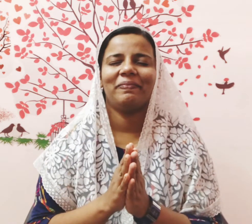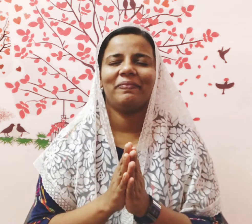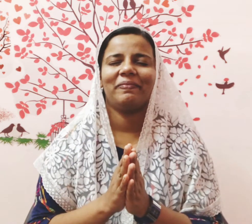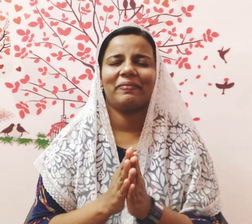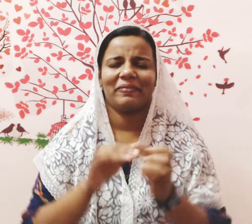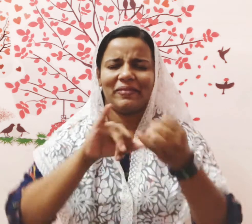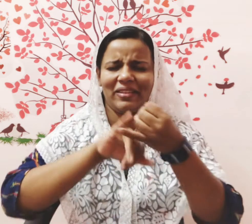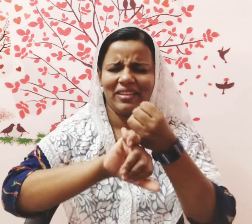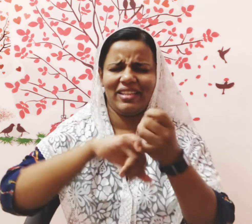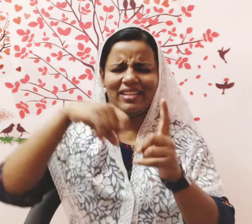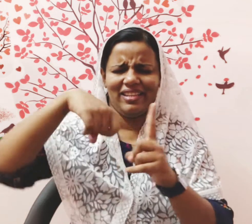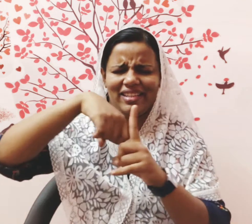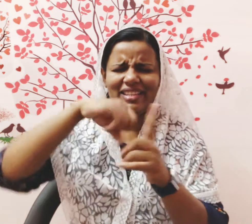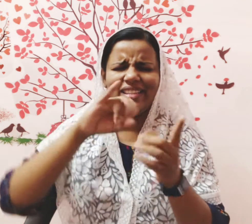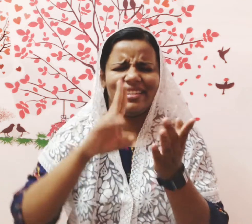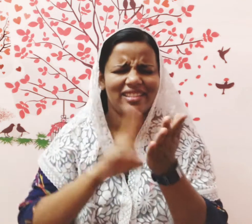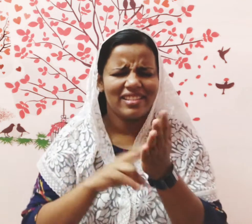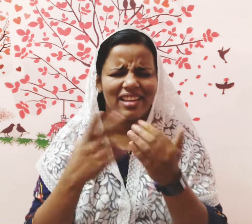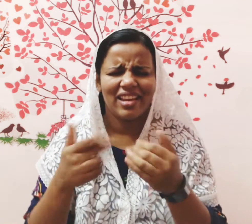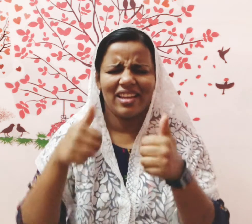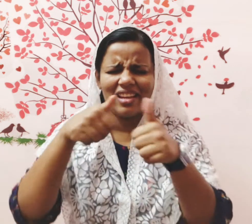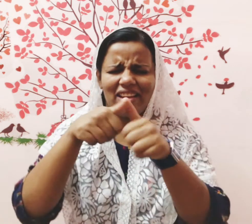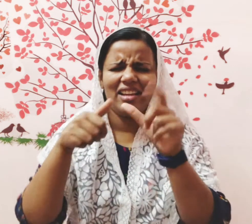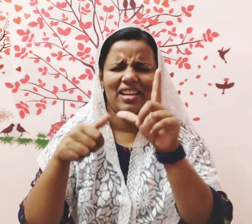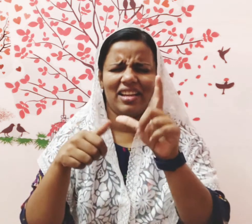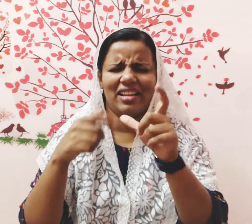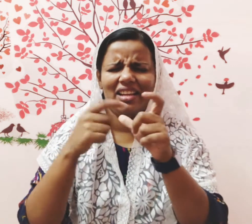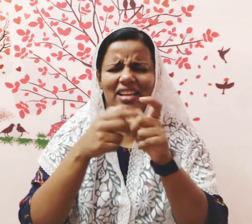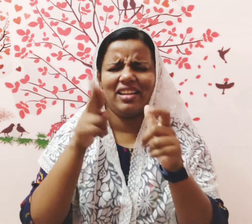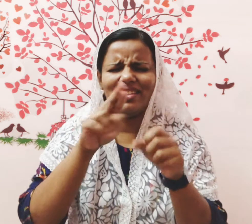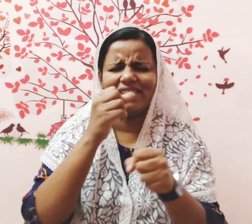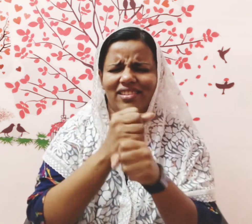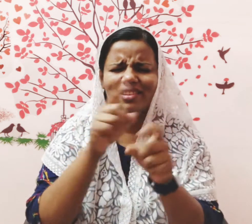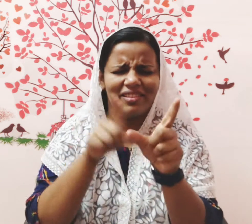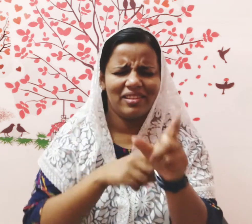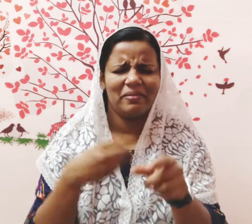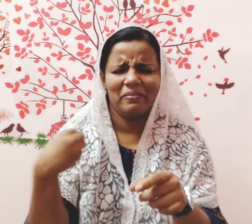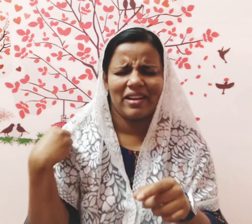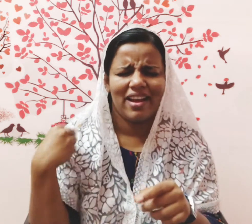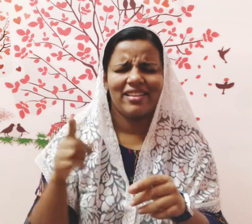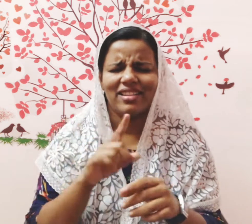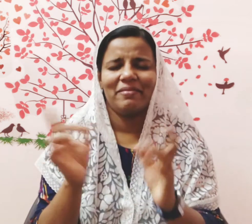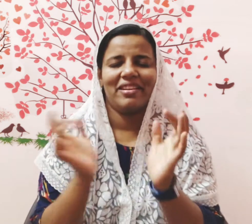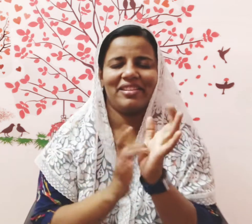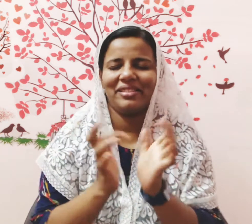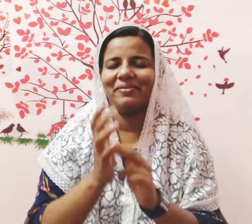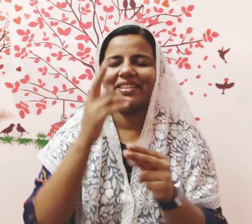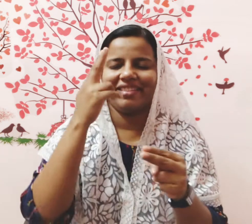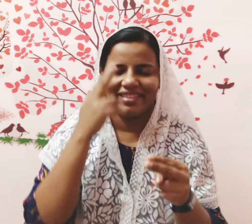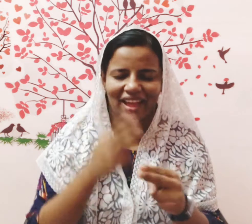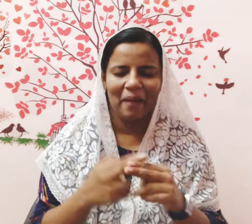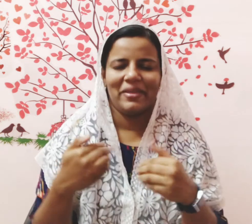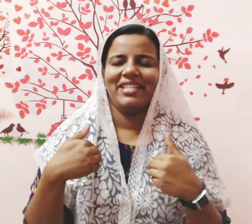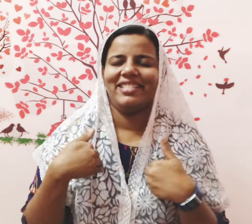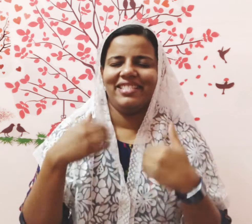ആമേൻ സ്കിന്നിൻ്റെ പുറത്ത് ആമേൻ അലർജിയാൽ ഭാരപ്പെട്ട് ബുദ്ധിമുട്ടുന്നവർക്ക് വേണ്ടി പ്രാർത്ഥിക്കുന്നു. യേശുക്രിസ്തുവിൻ്റെ നാമത്തിൽ